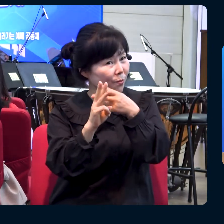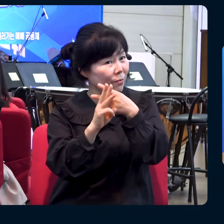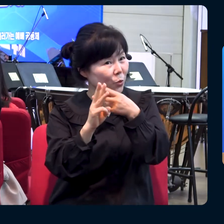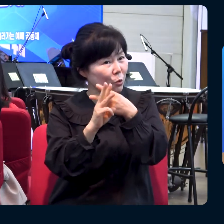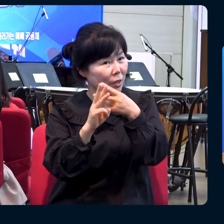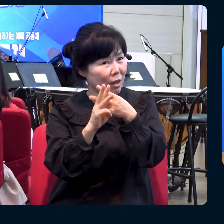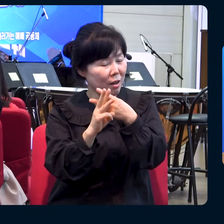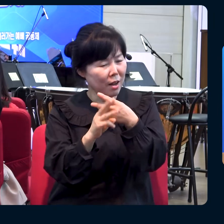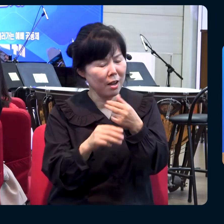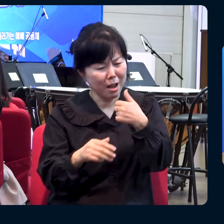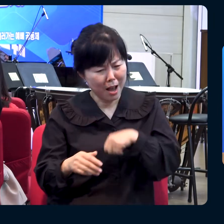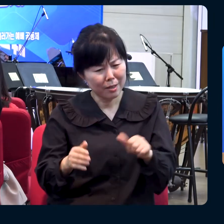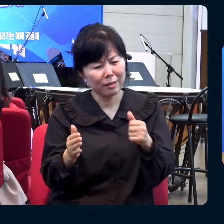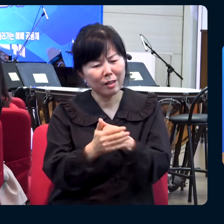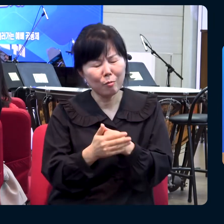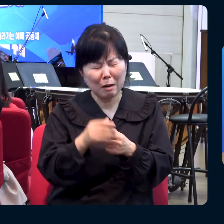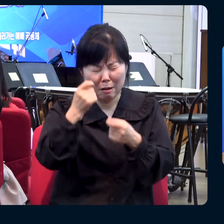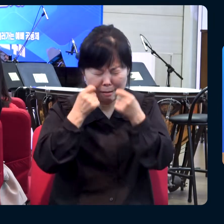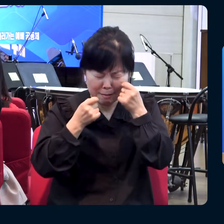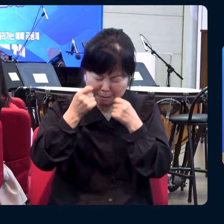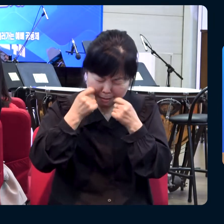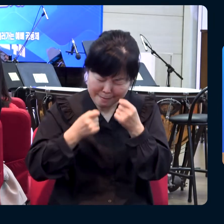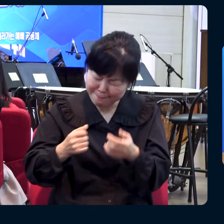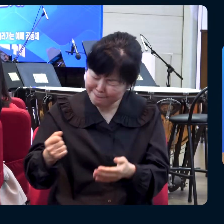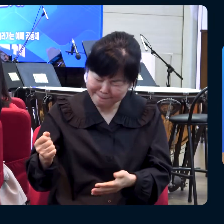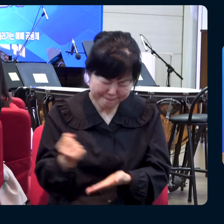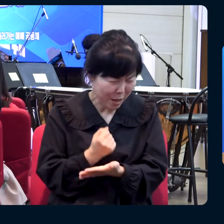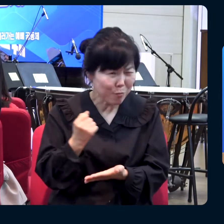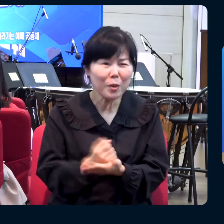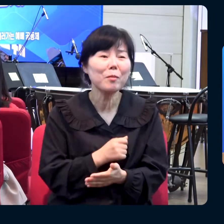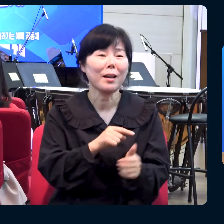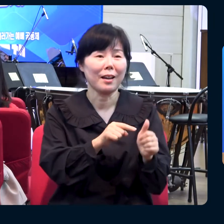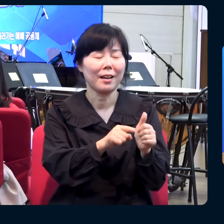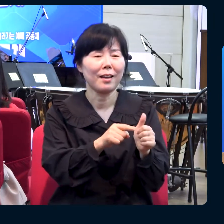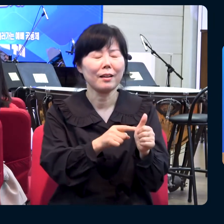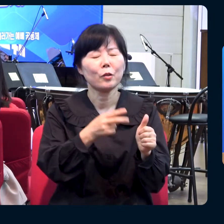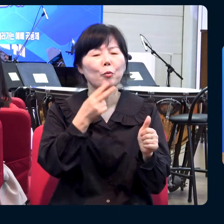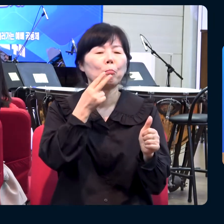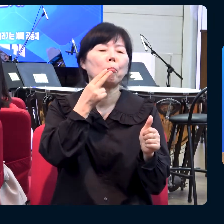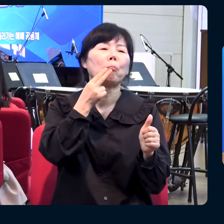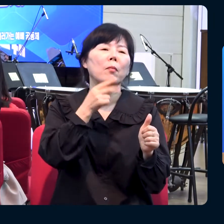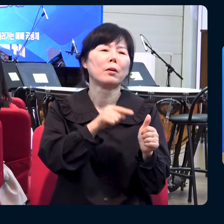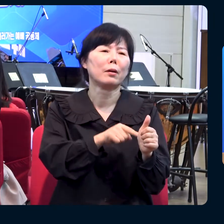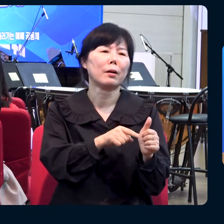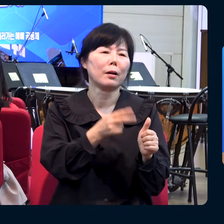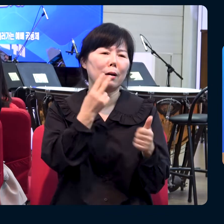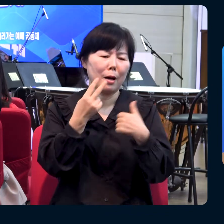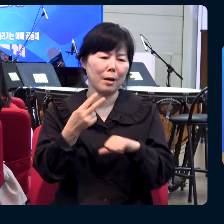거예요. 도대체 왜 그러냐고. 우리 아이가 담배를 폈다는 거예요.